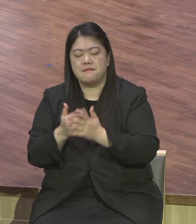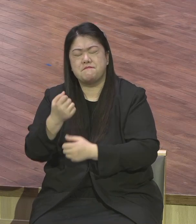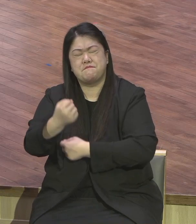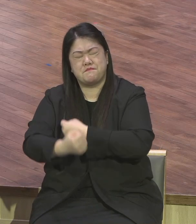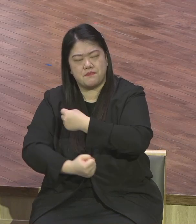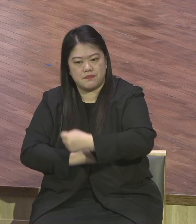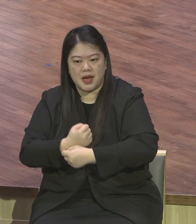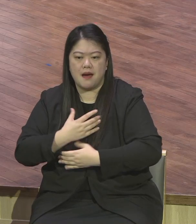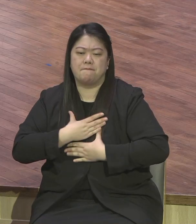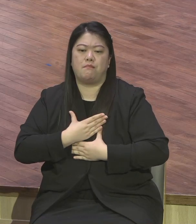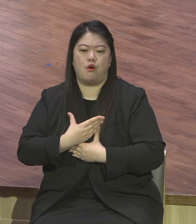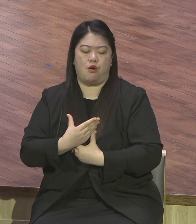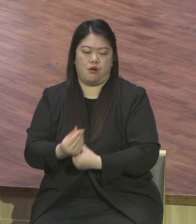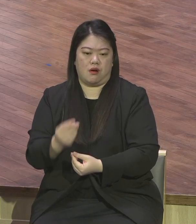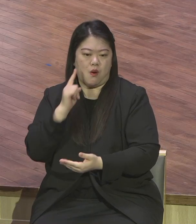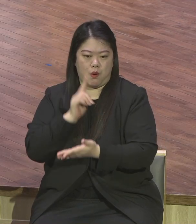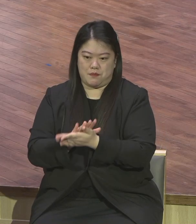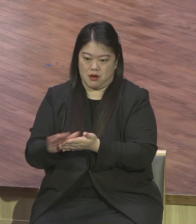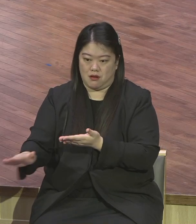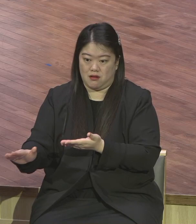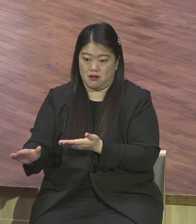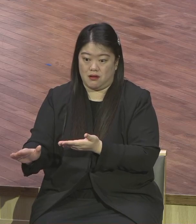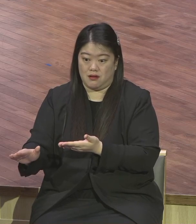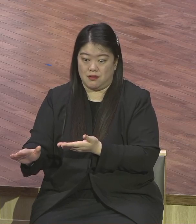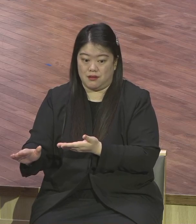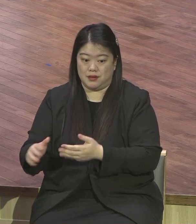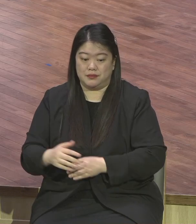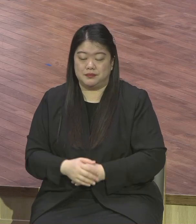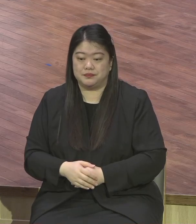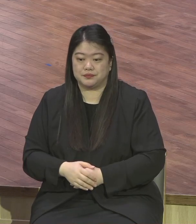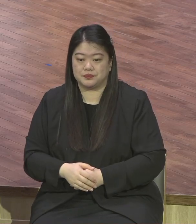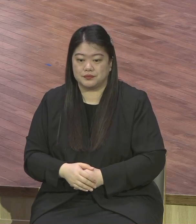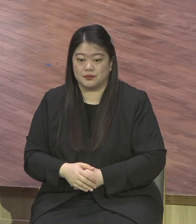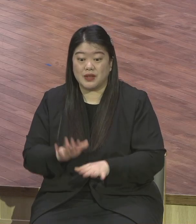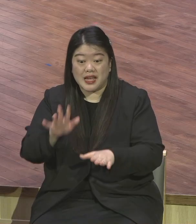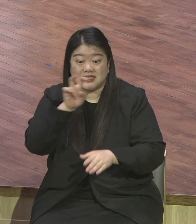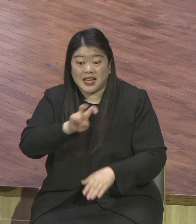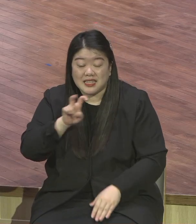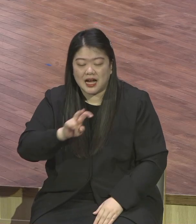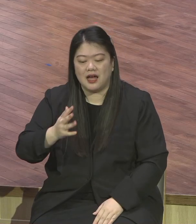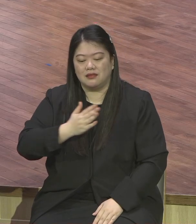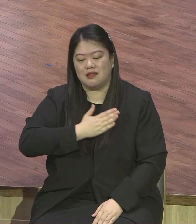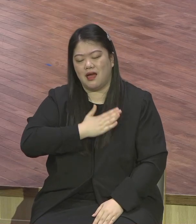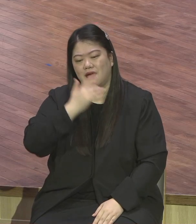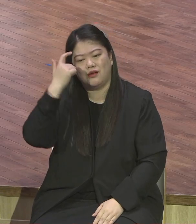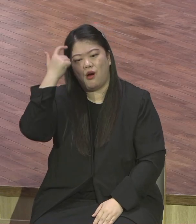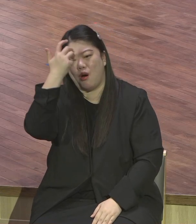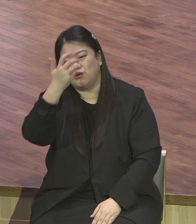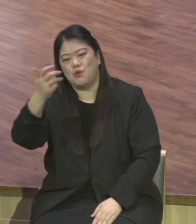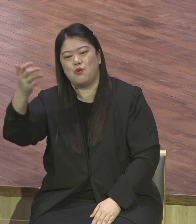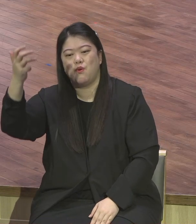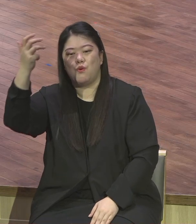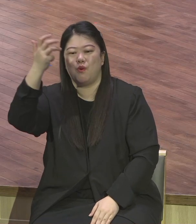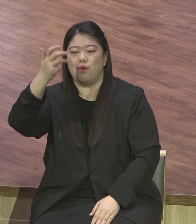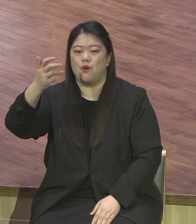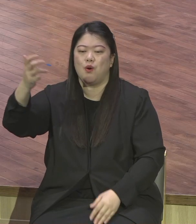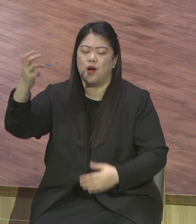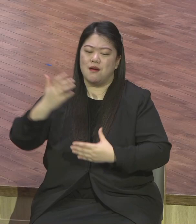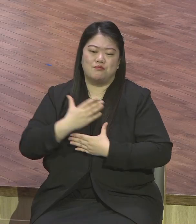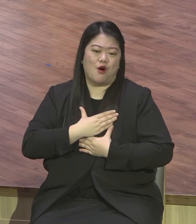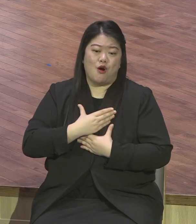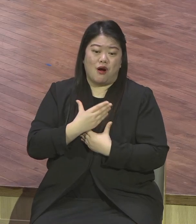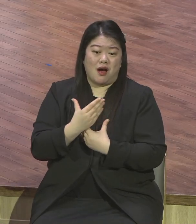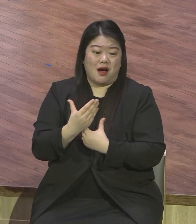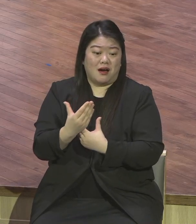않는 화평이에요. 그래서 우리는 제가 늘 말하잖아요. 내 영혼 평안히, 내